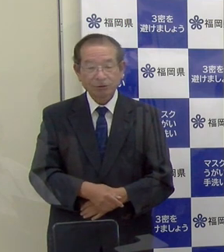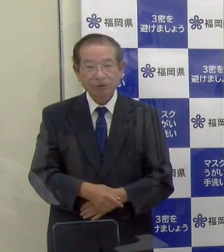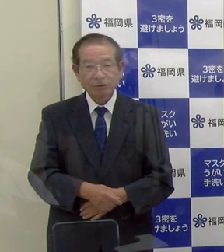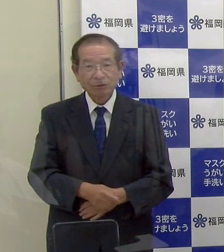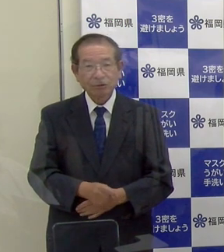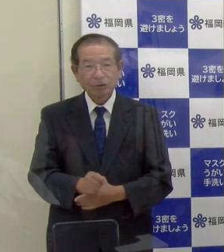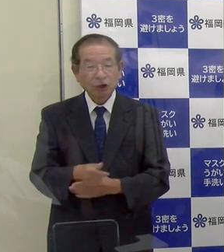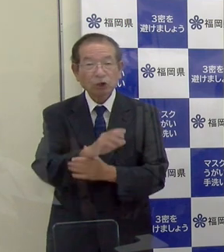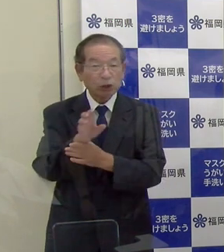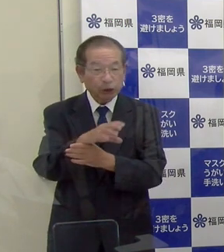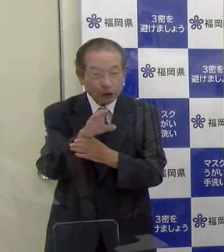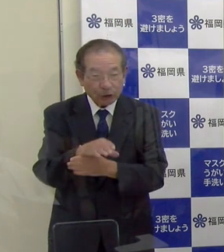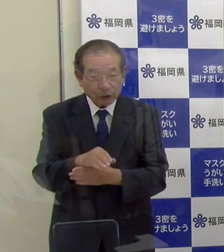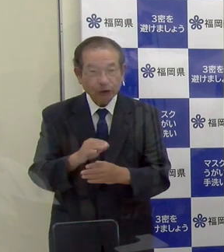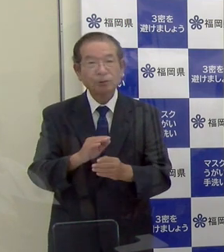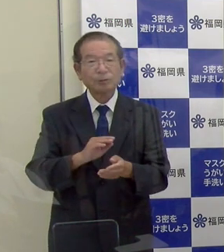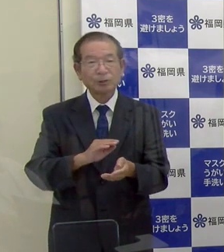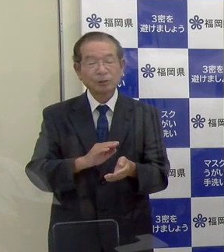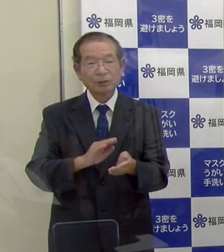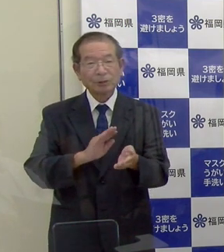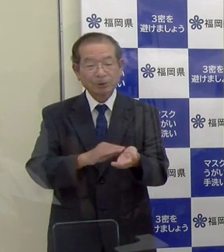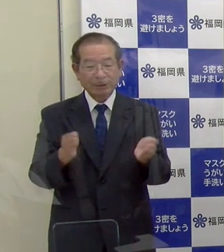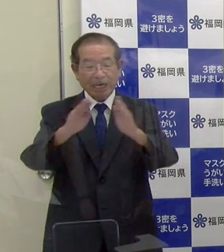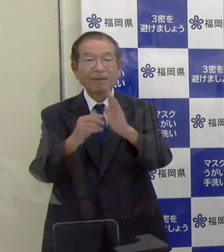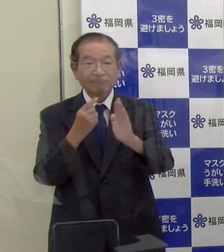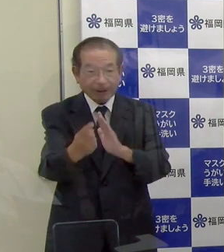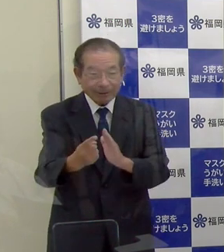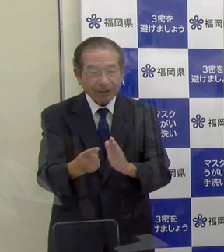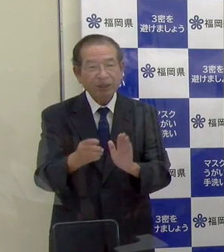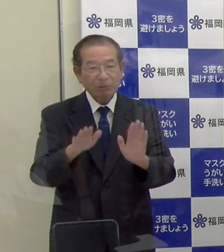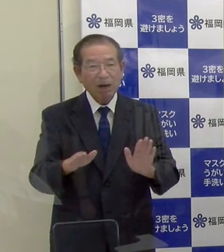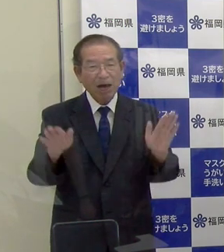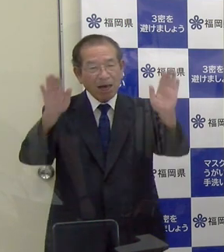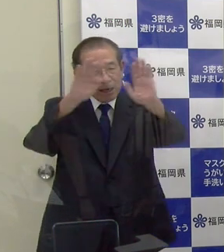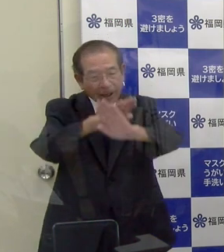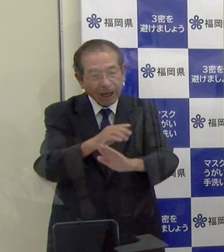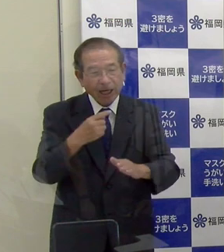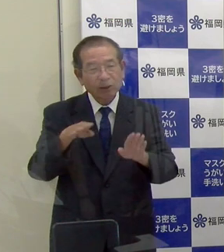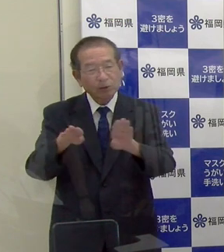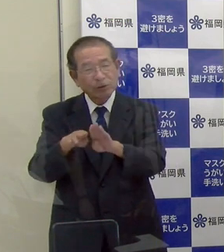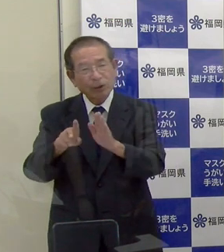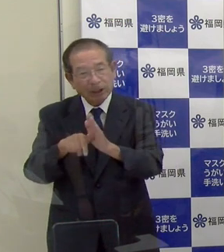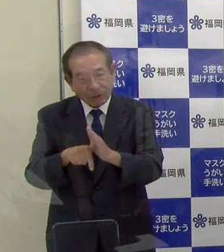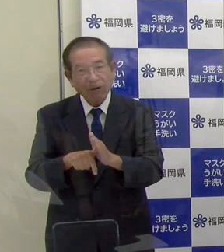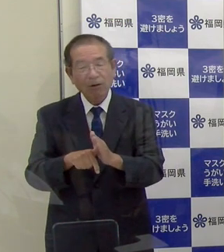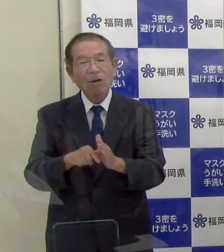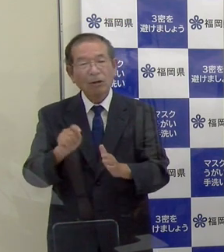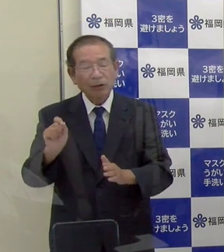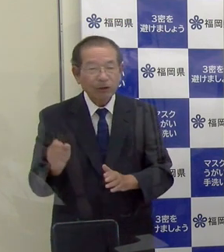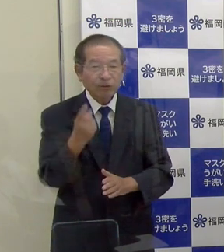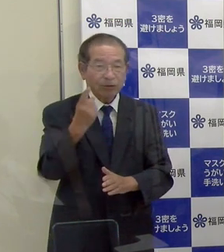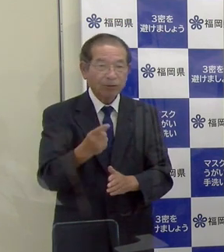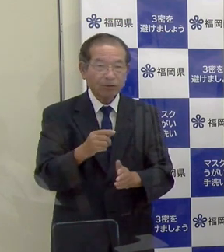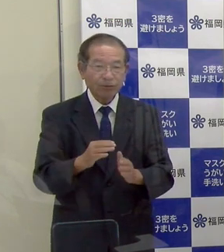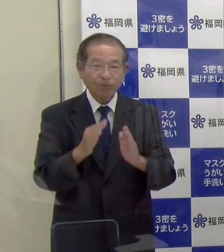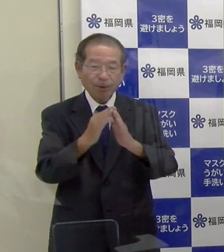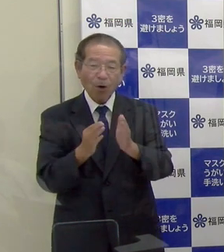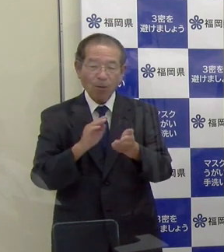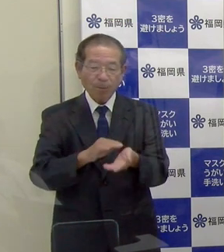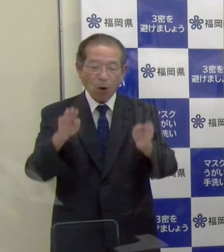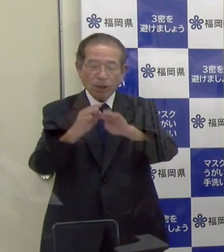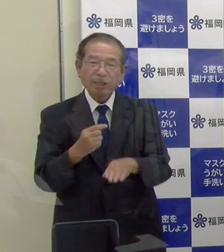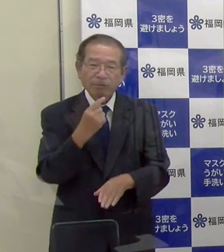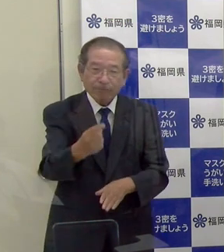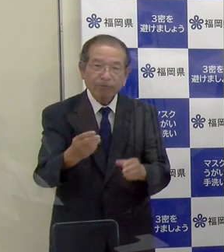ます今夜間休日の救急外来の受診者が急増いたしまして